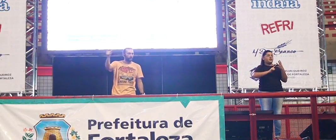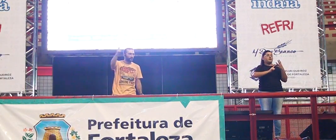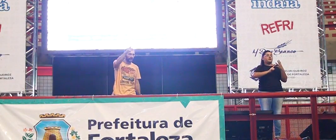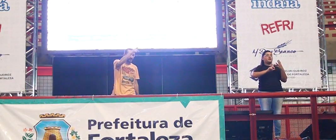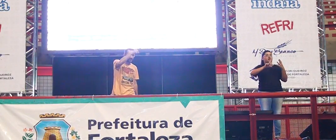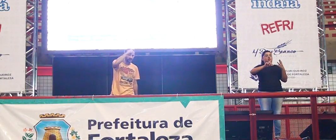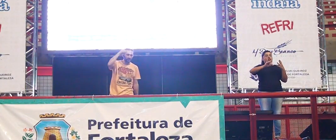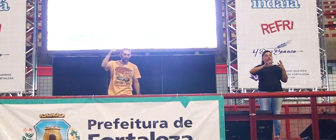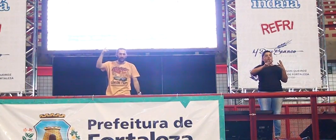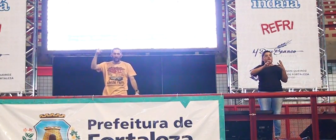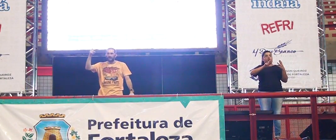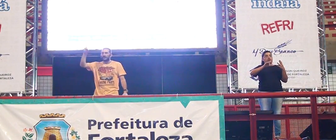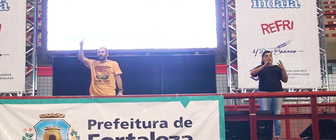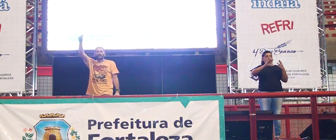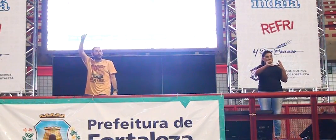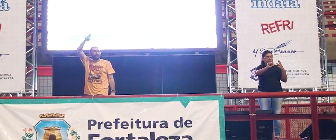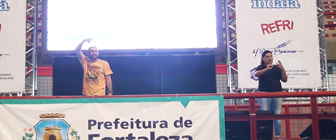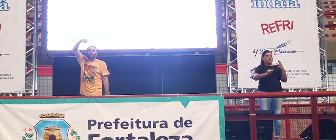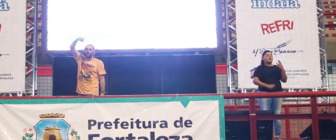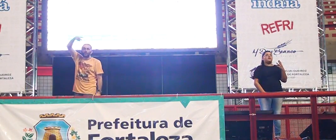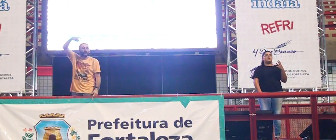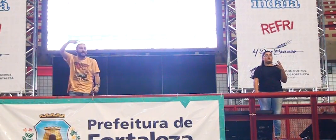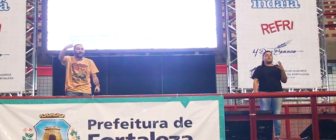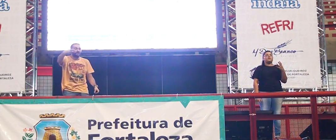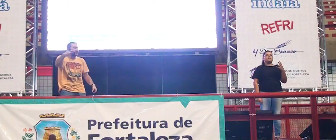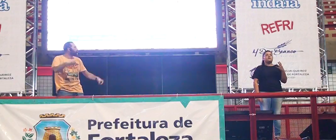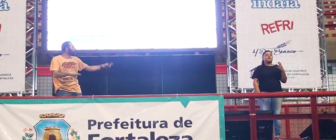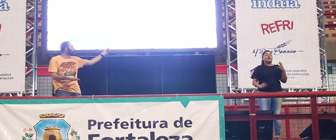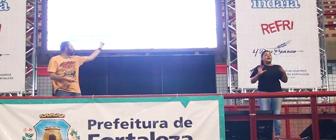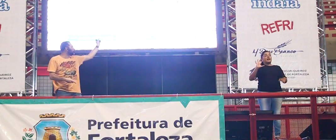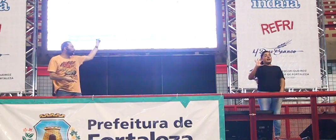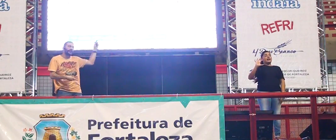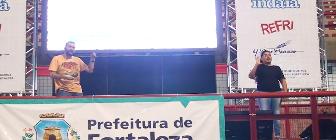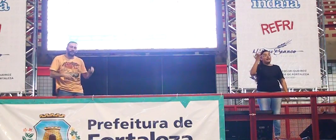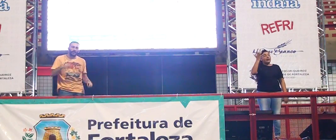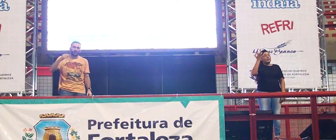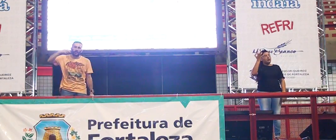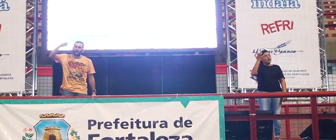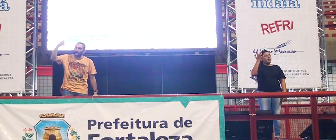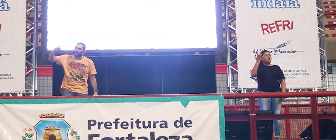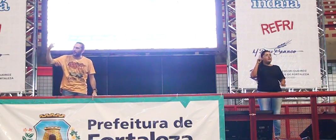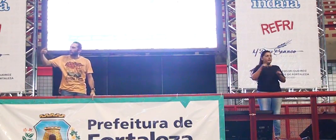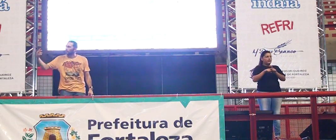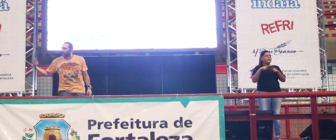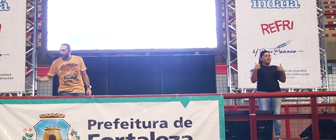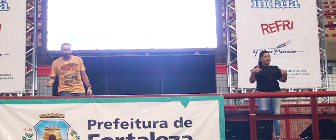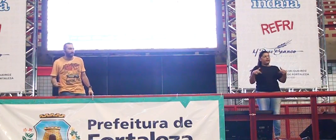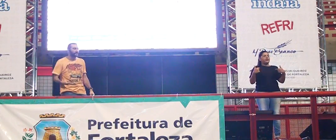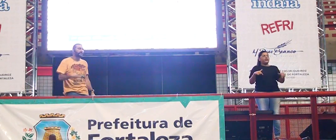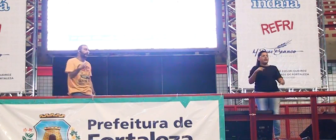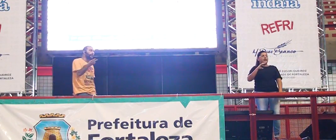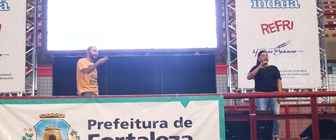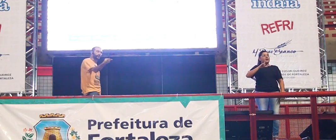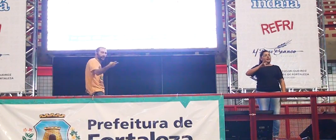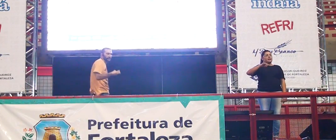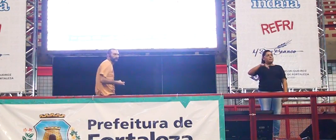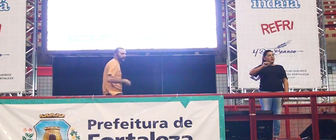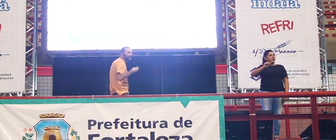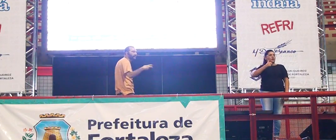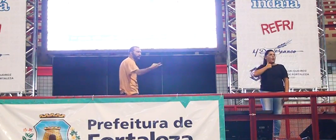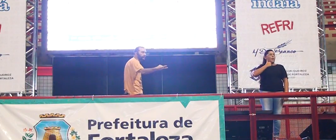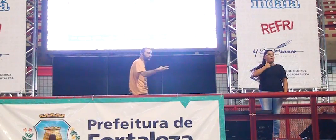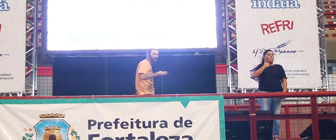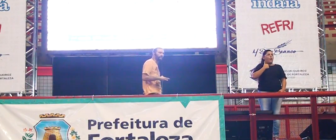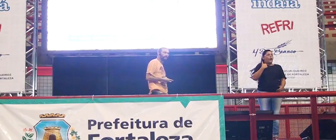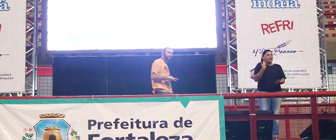placas. Beleza? Segundo, clima, que é o assunto que a gente vai trabalhar agora, climatologia. Você não pode deixar de